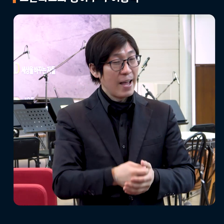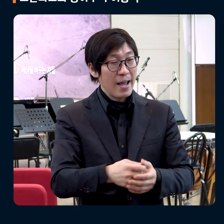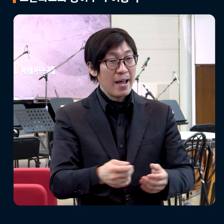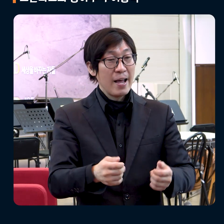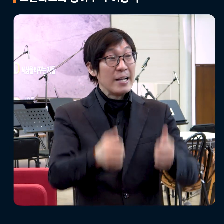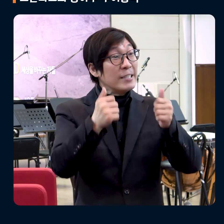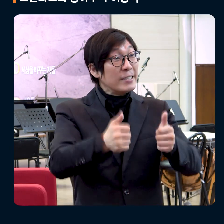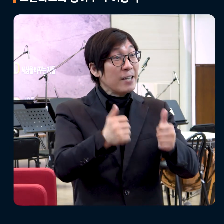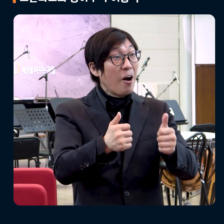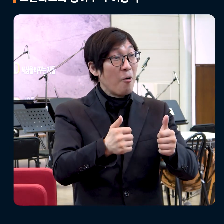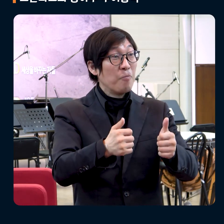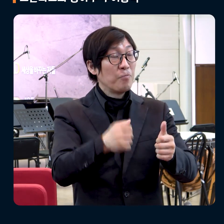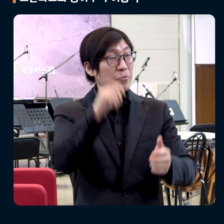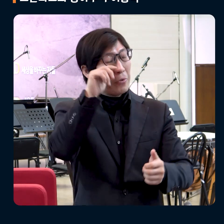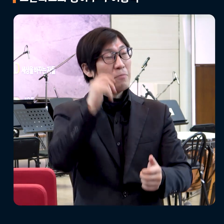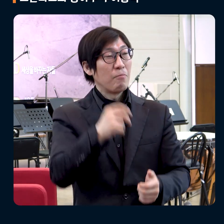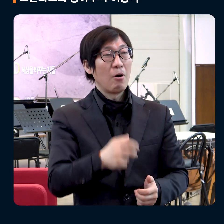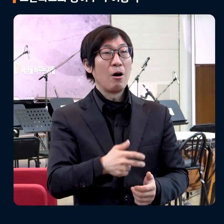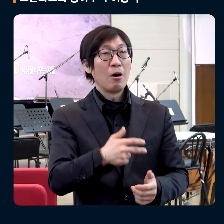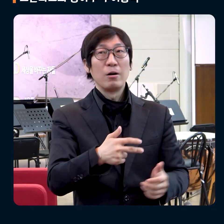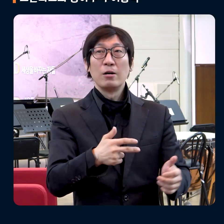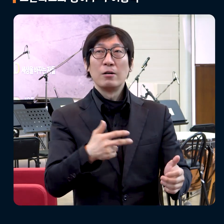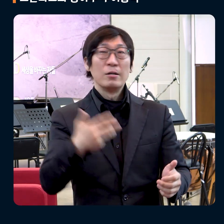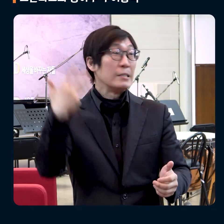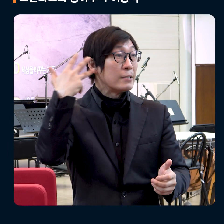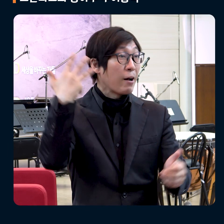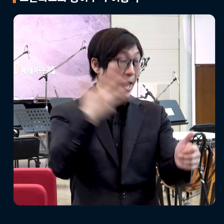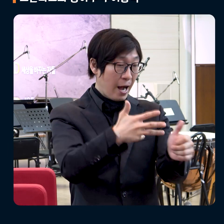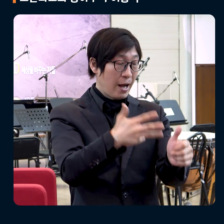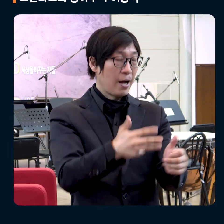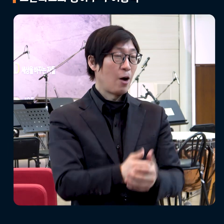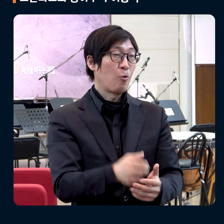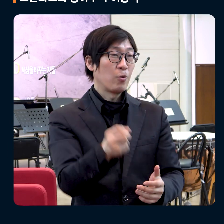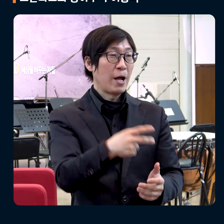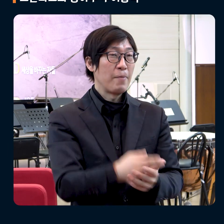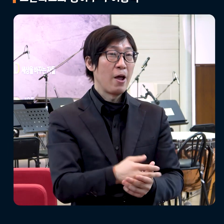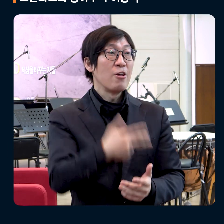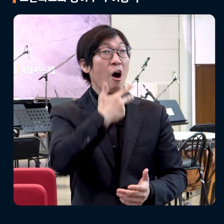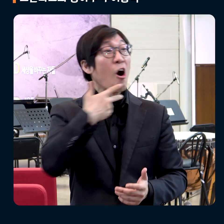보는데 철학, 영어 이거 어려워요. 근데 철학, 영어는